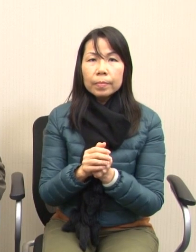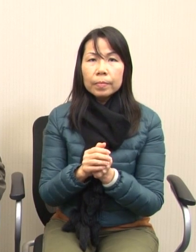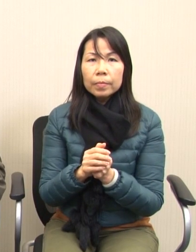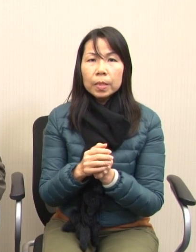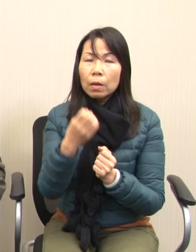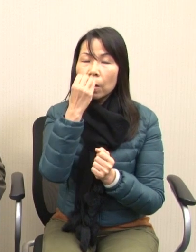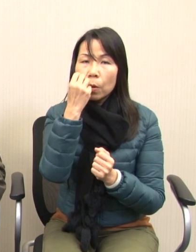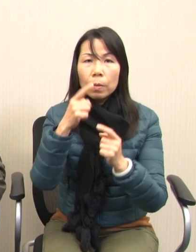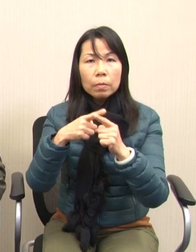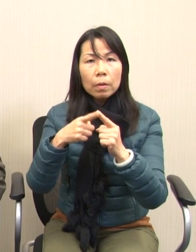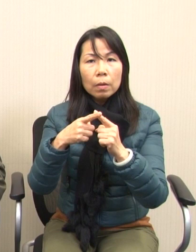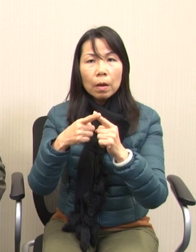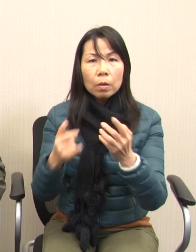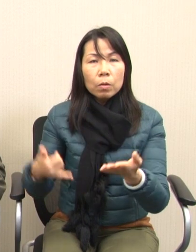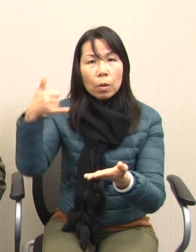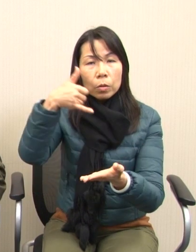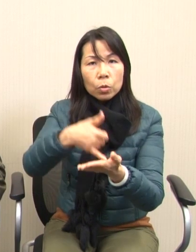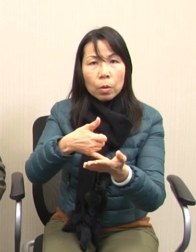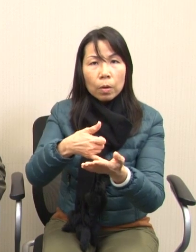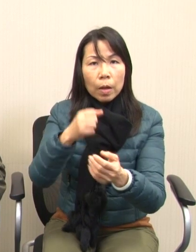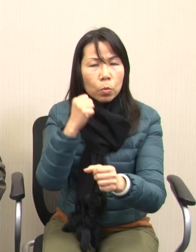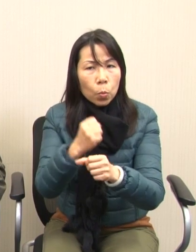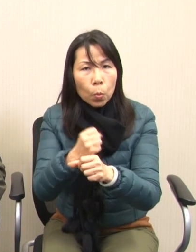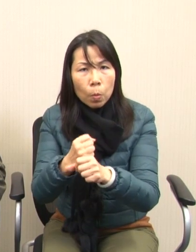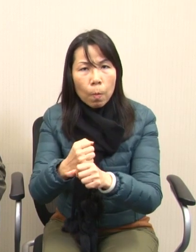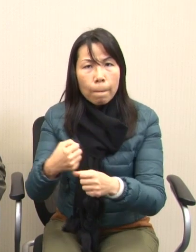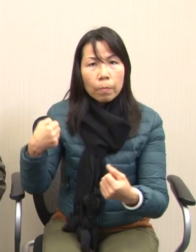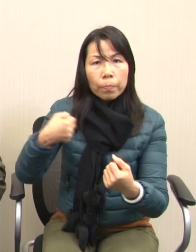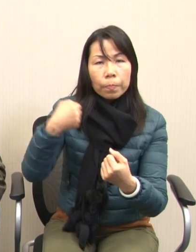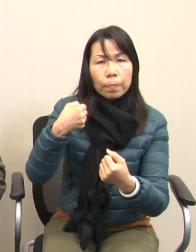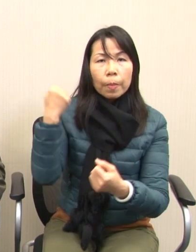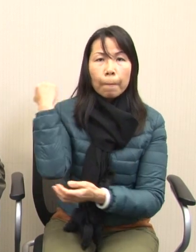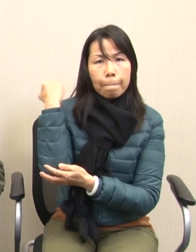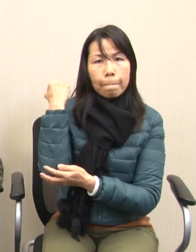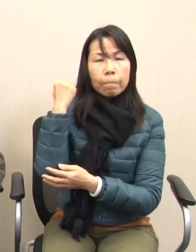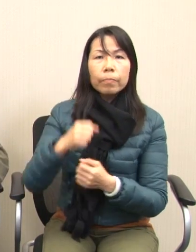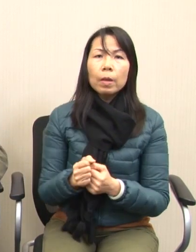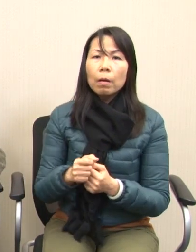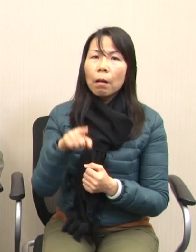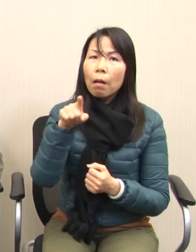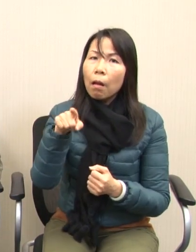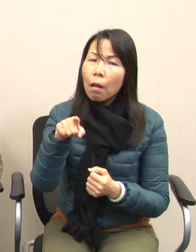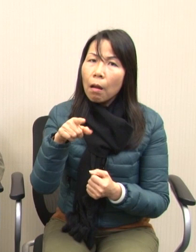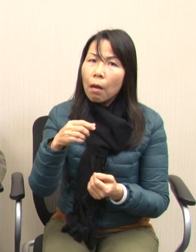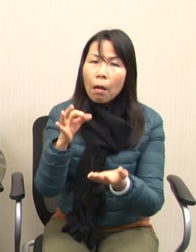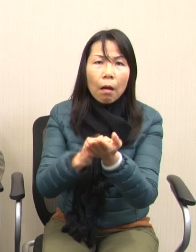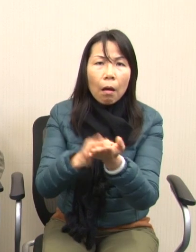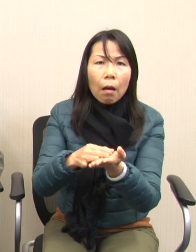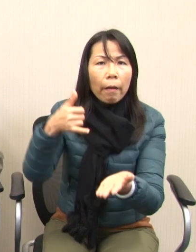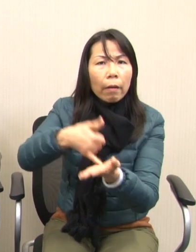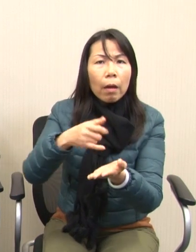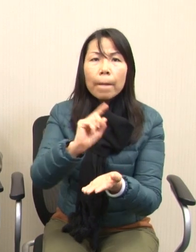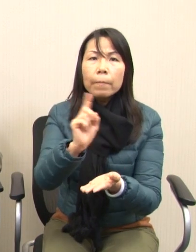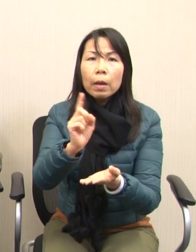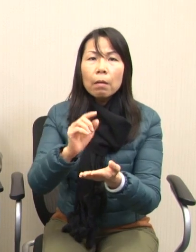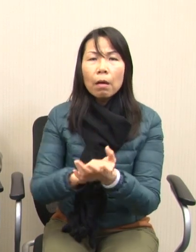當香港人。出嚟奮鬥嘅時候，你喺邊？你話：哎，我好辛苦啊！喂，